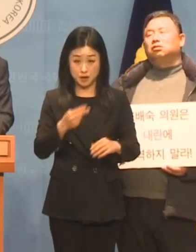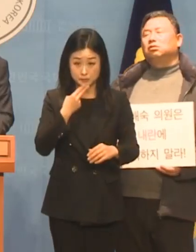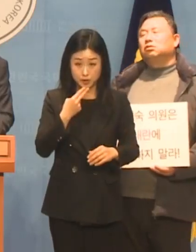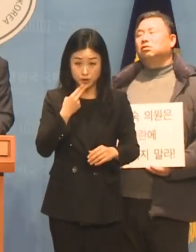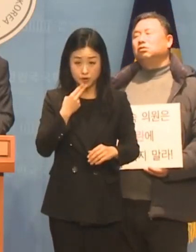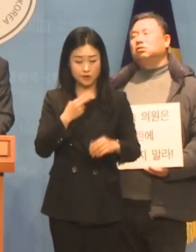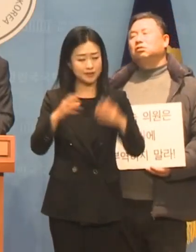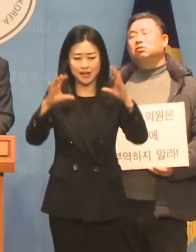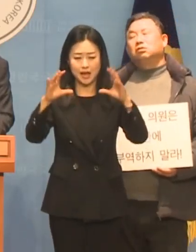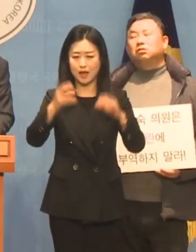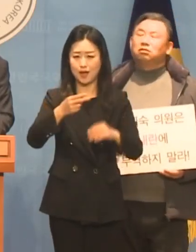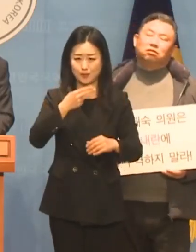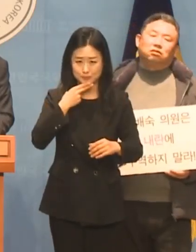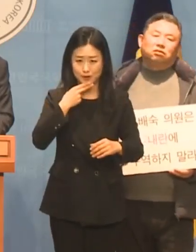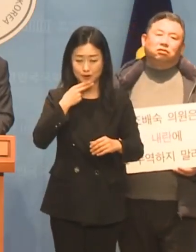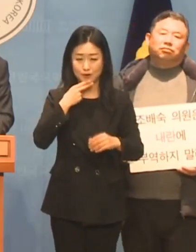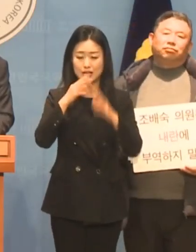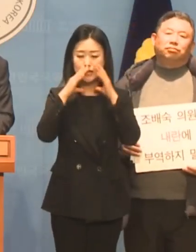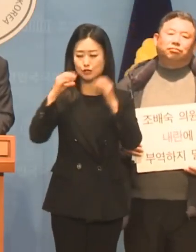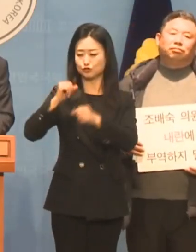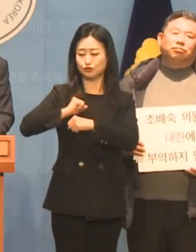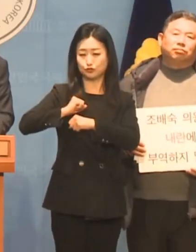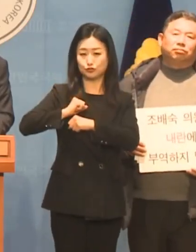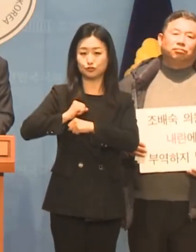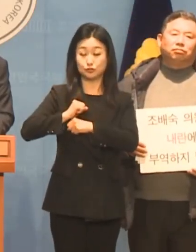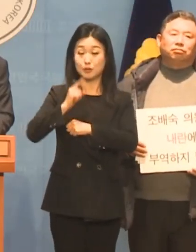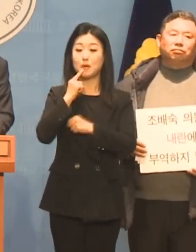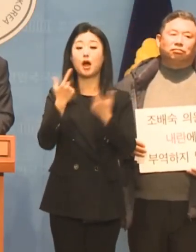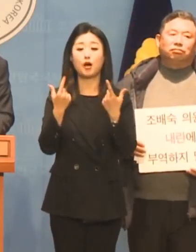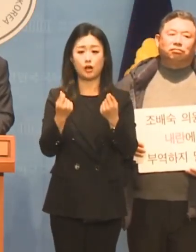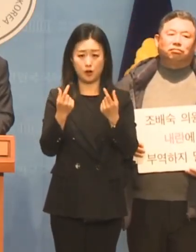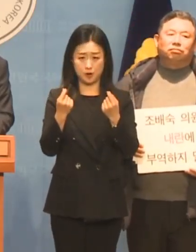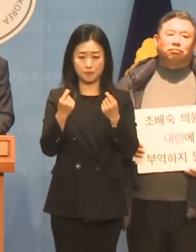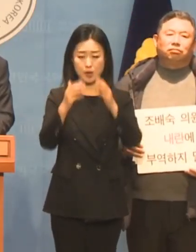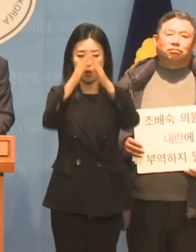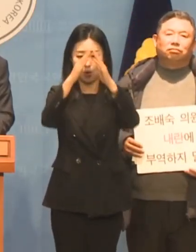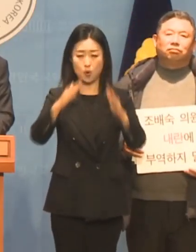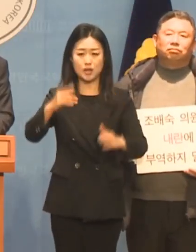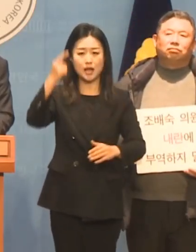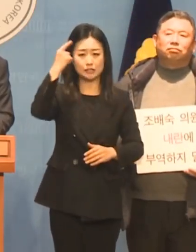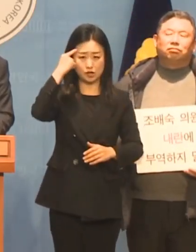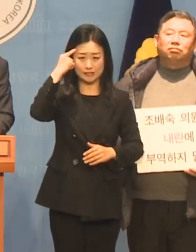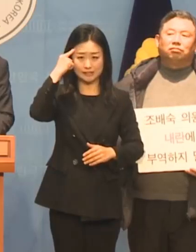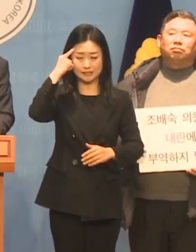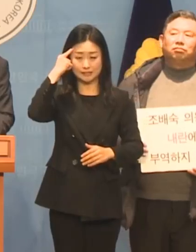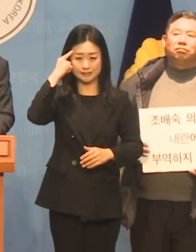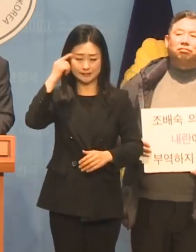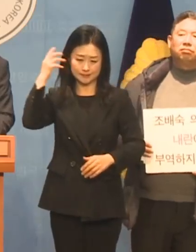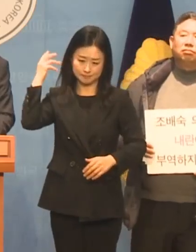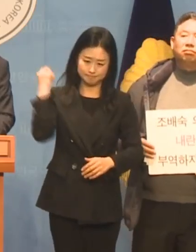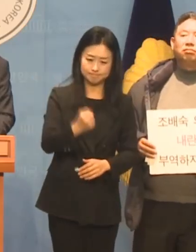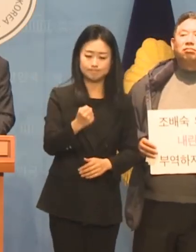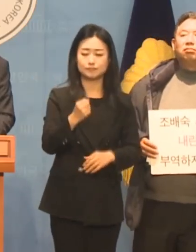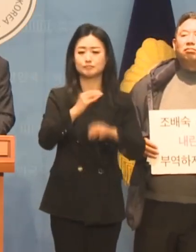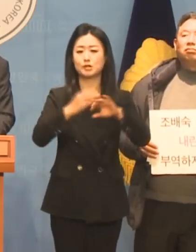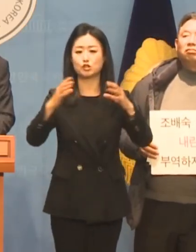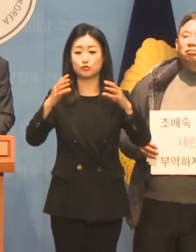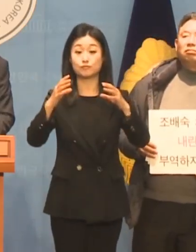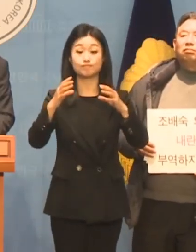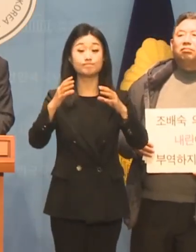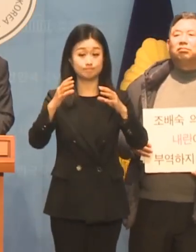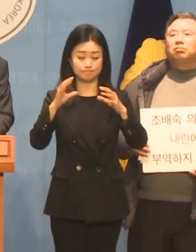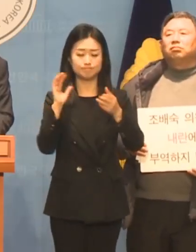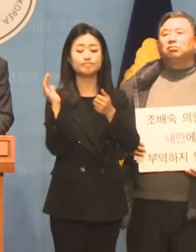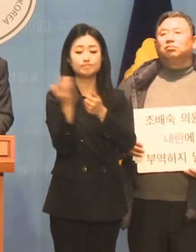없다는 이순신 장군의 말씀처럼 불굴의 호남 정신, 전주 정신으로 민주주의를 지키고